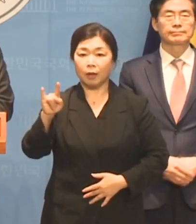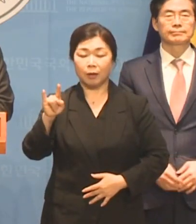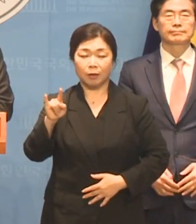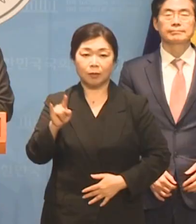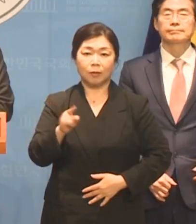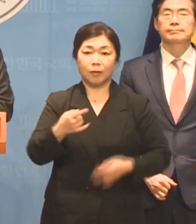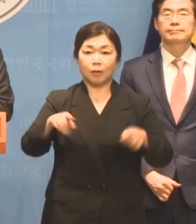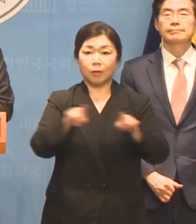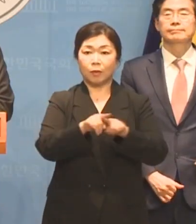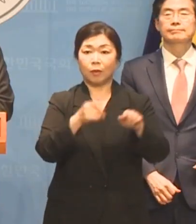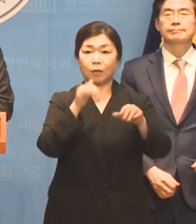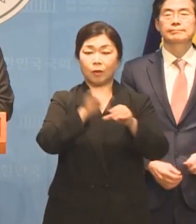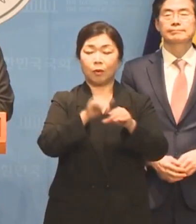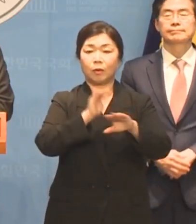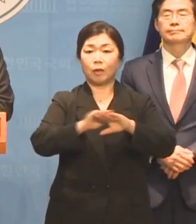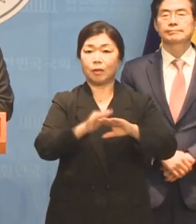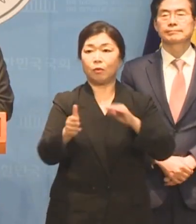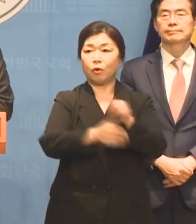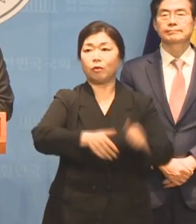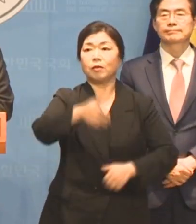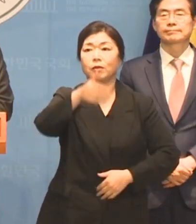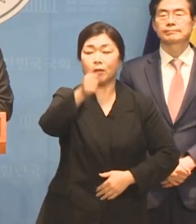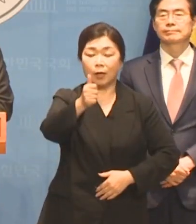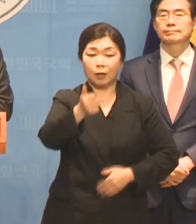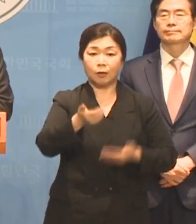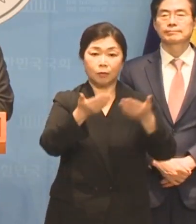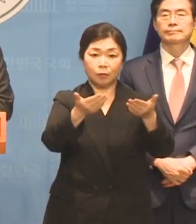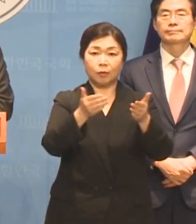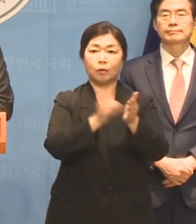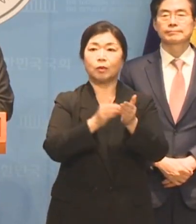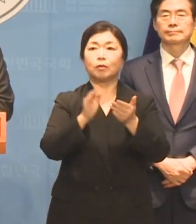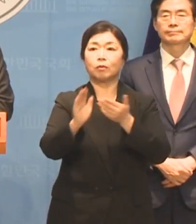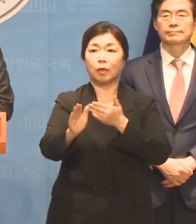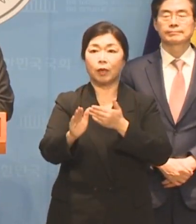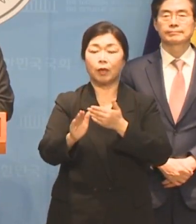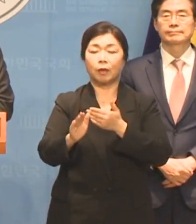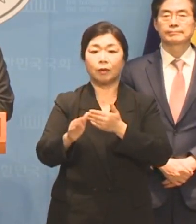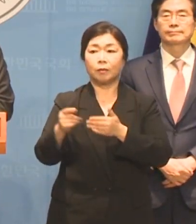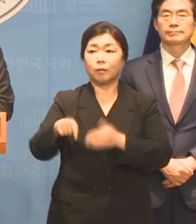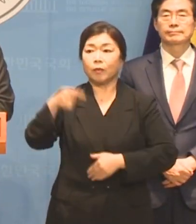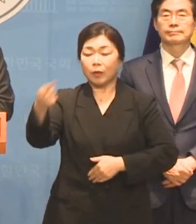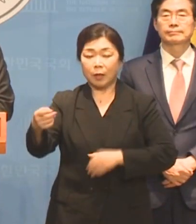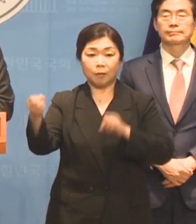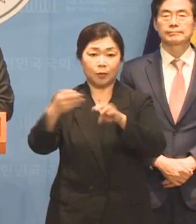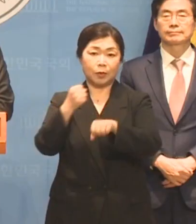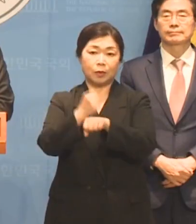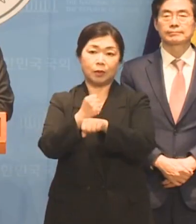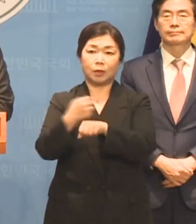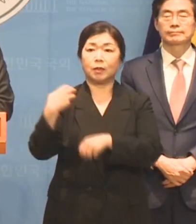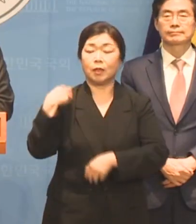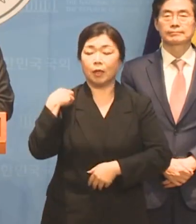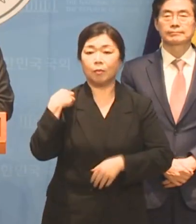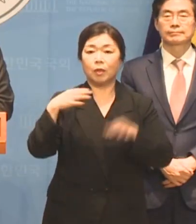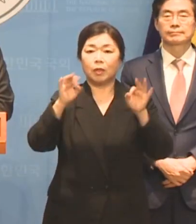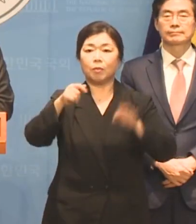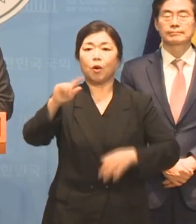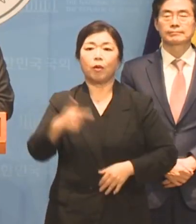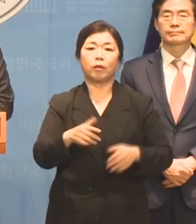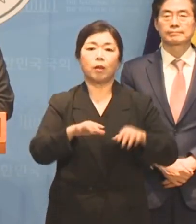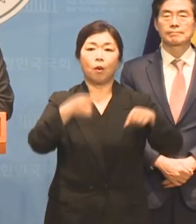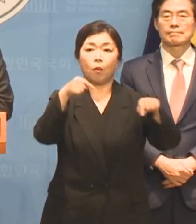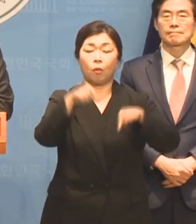공동선대위원장님께서 해주십니다. 발표 후 백브리핑은 김건 외교위원장님께서